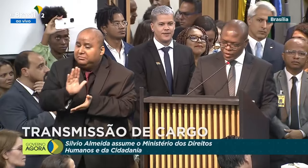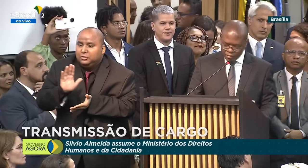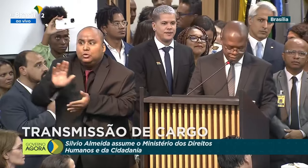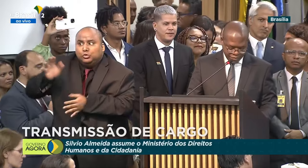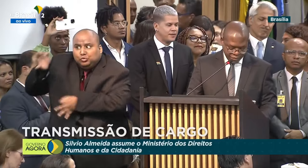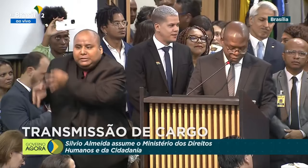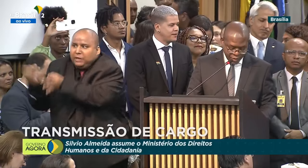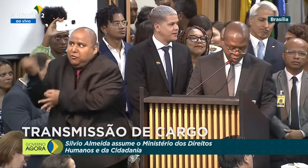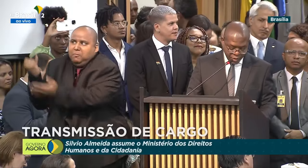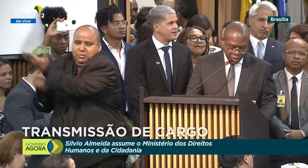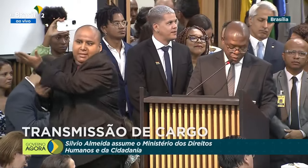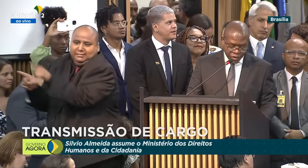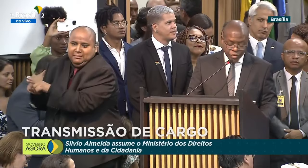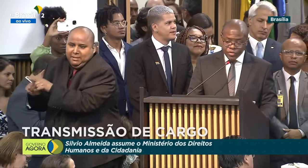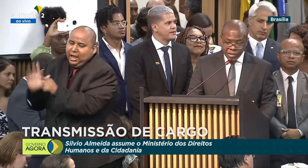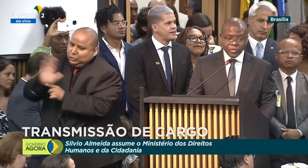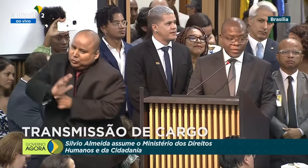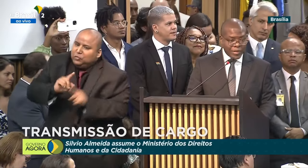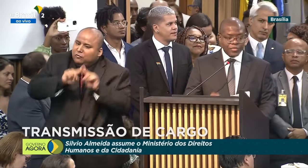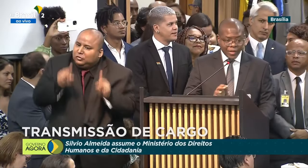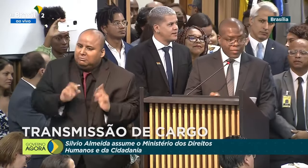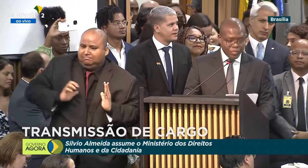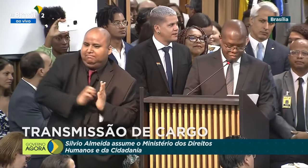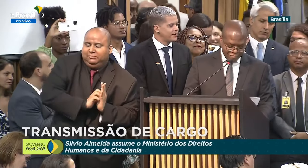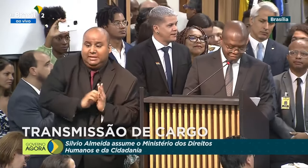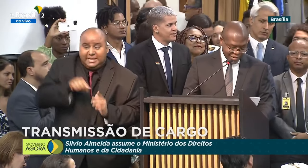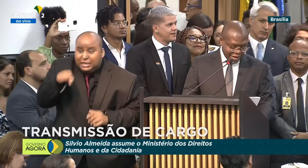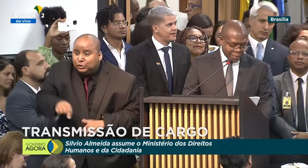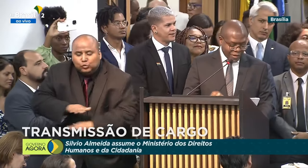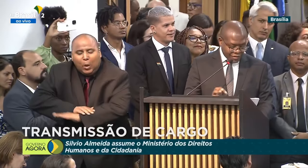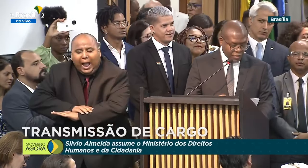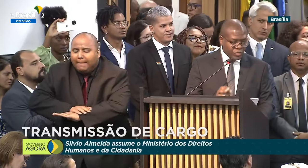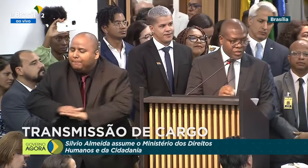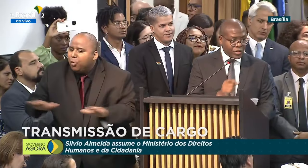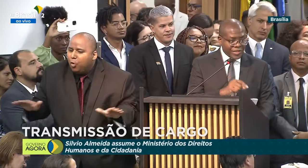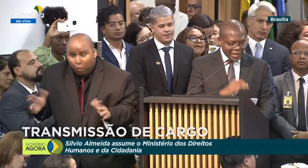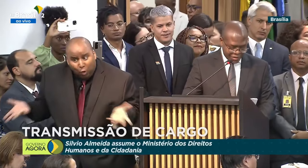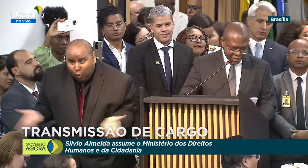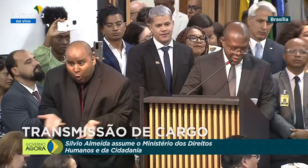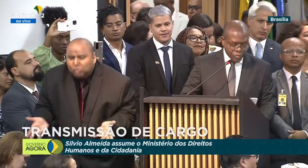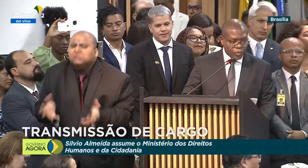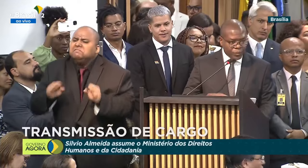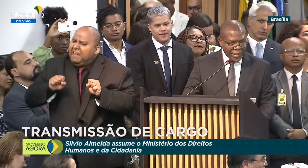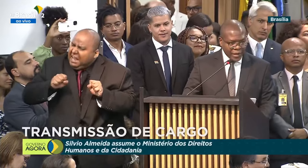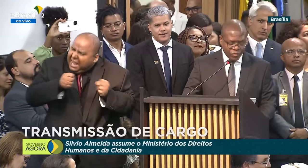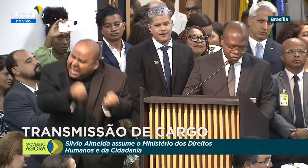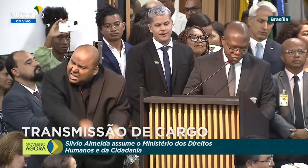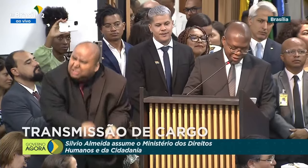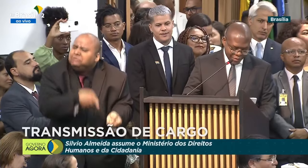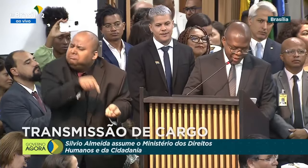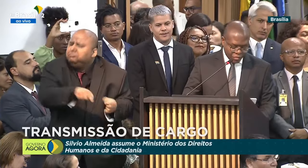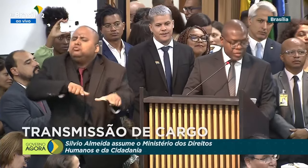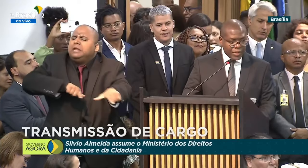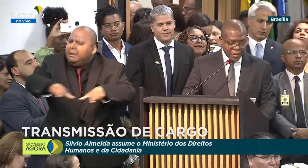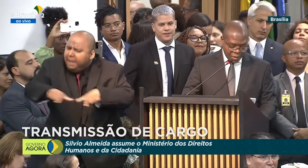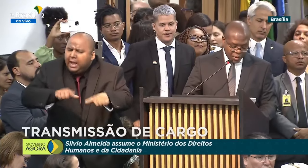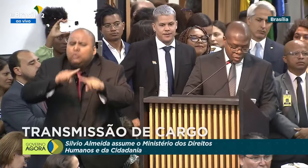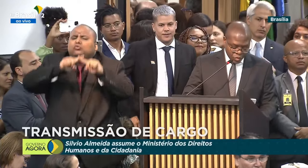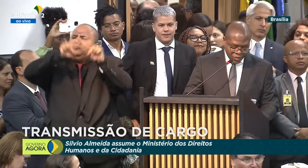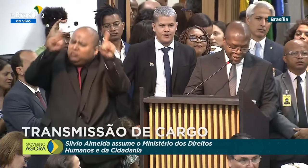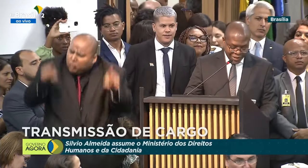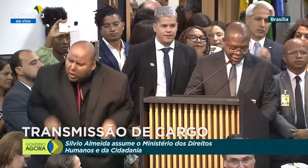nesse momento pois eu digo também isso Acabou a partir de hoje nós garantiremos o pleno funcionamento